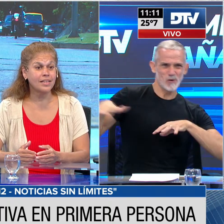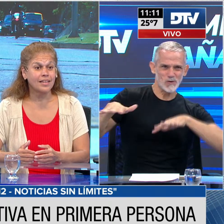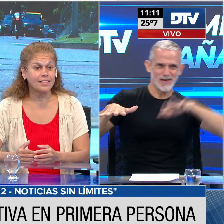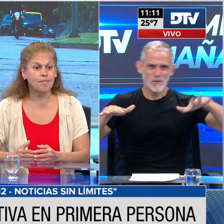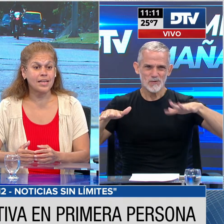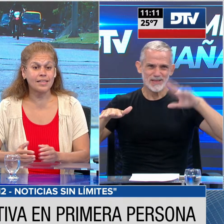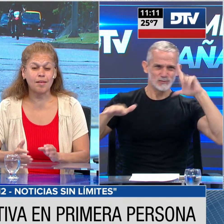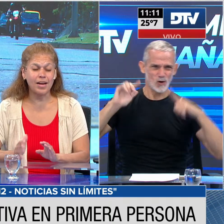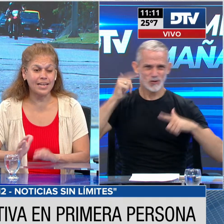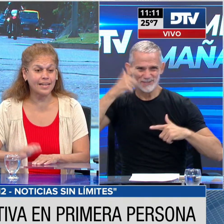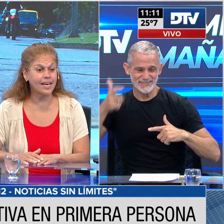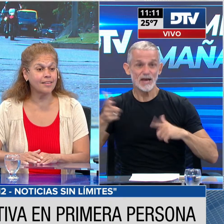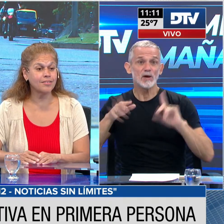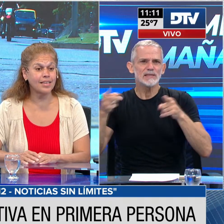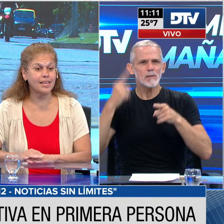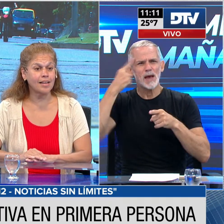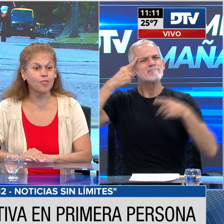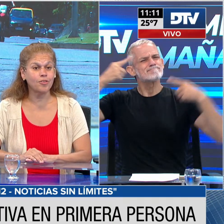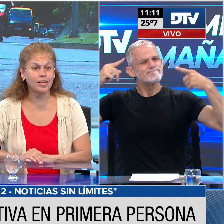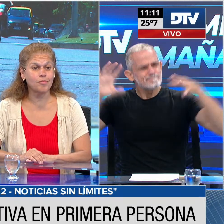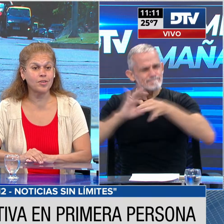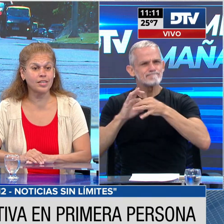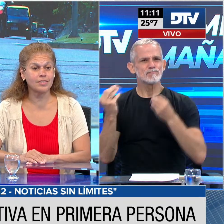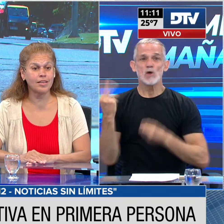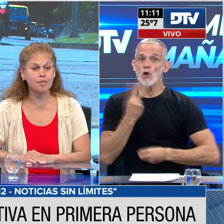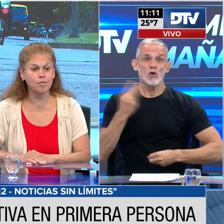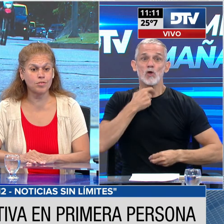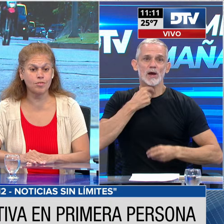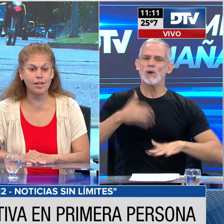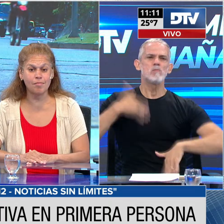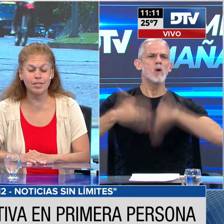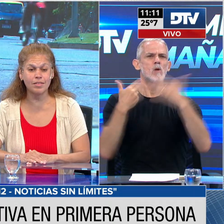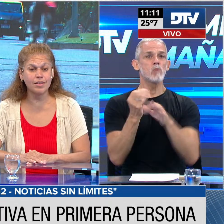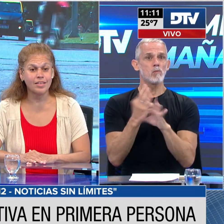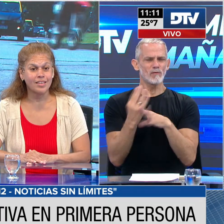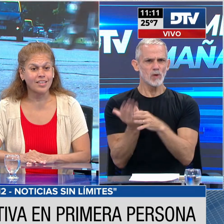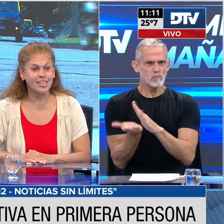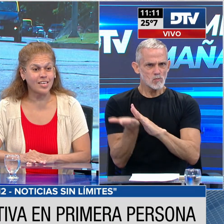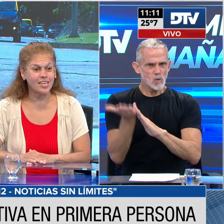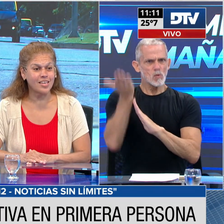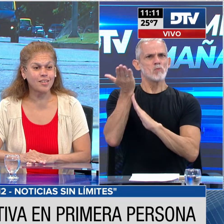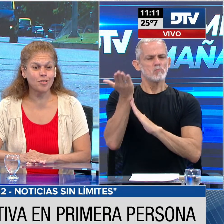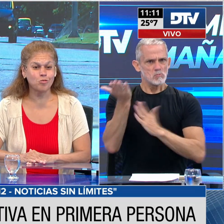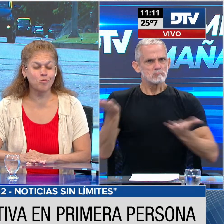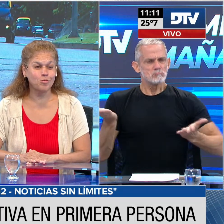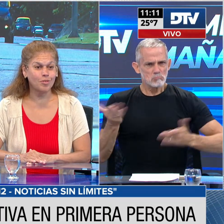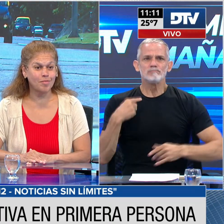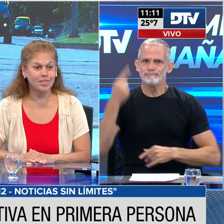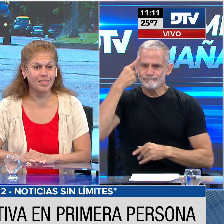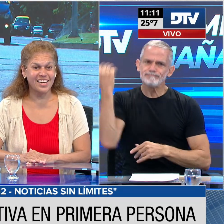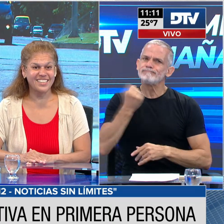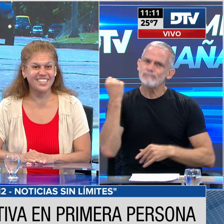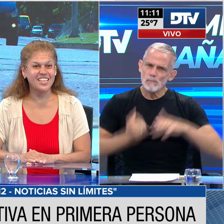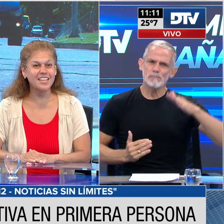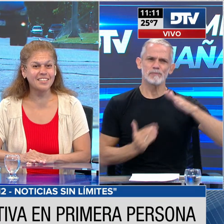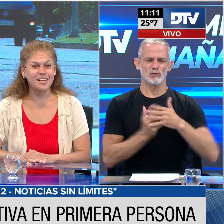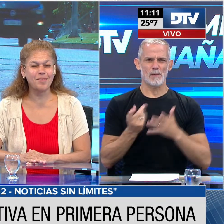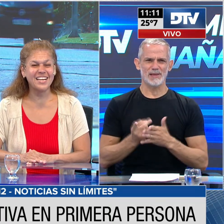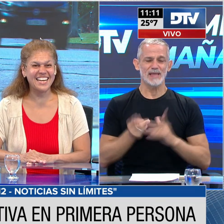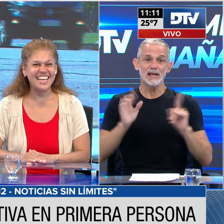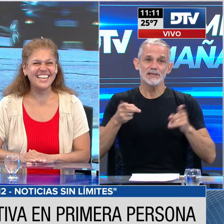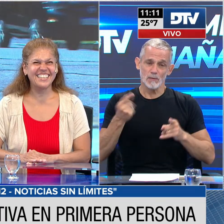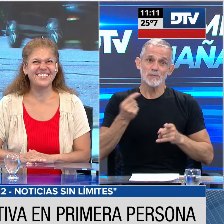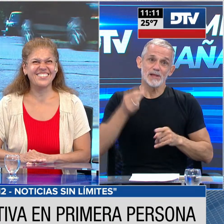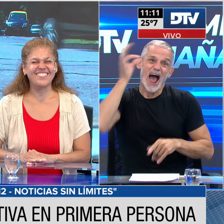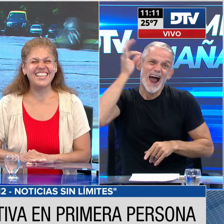también estamos alineados en que los dos queremos crecer profesionalmente y creo que eso es fundamental. Y tenemos